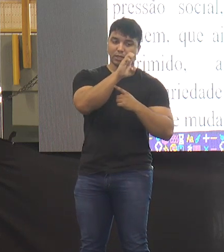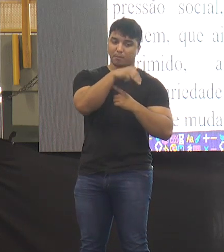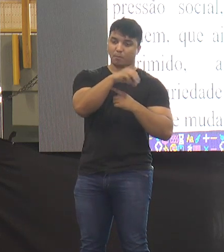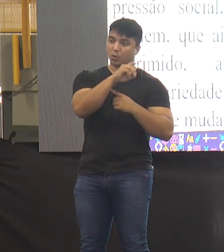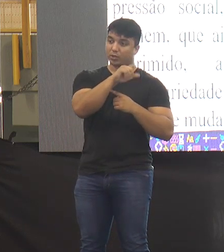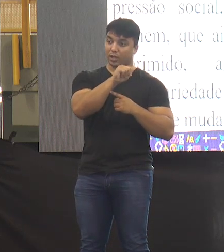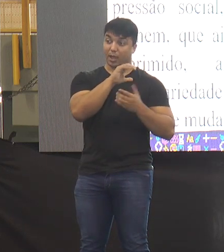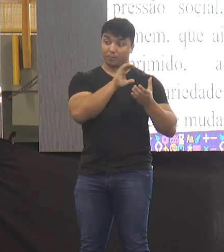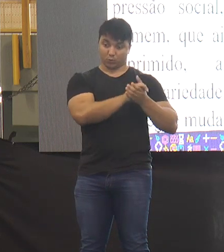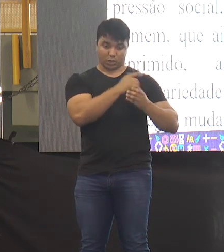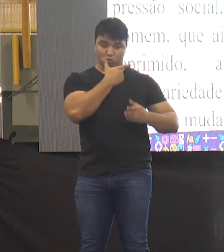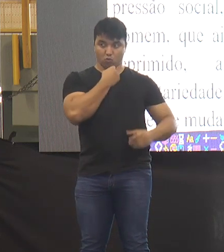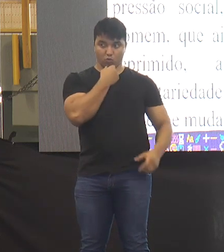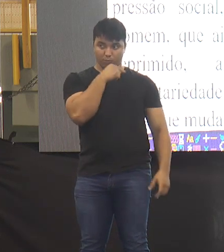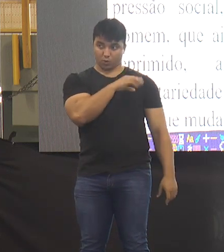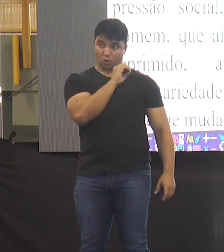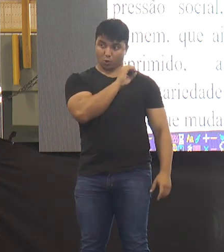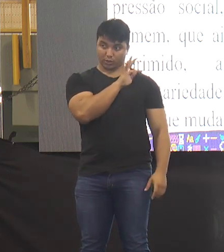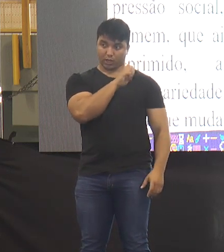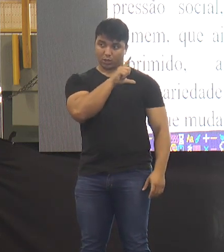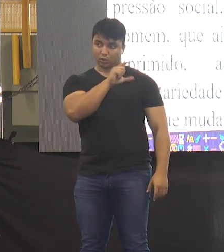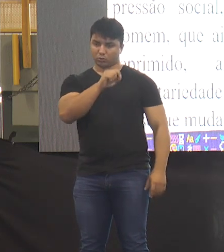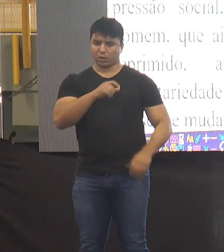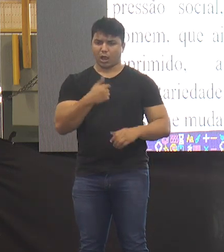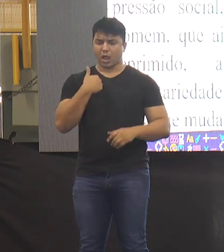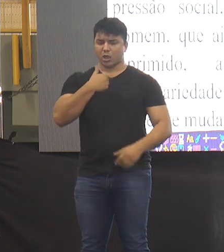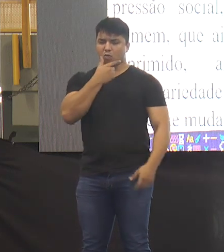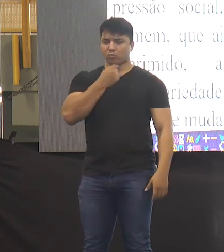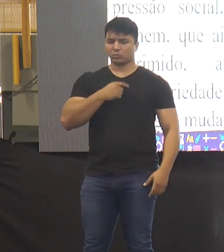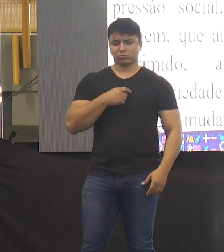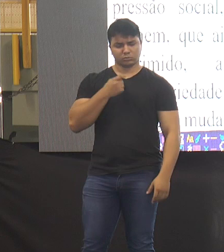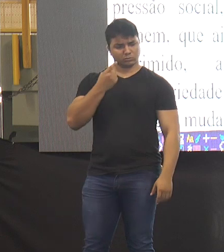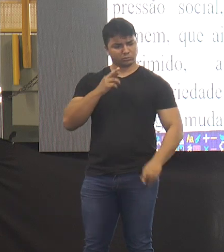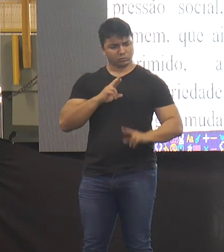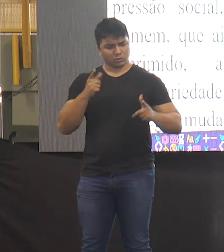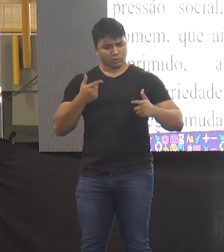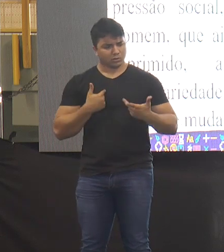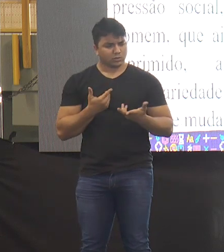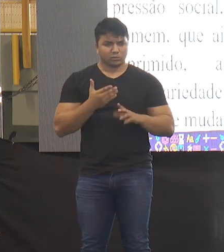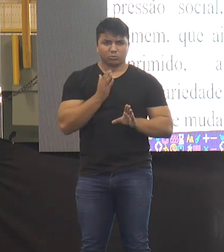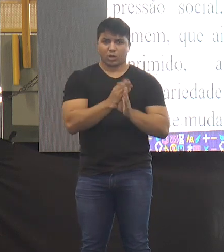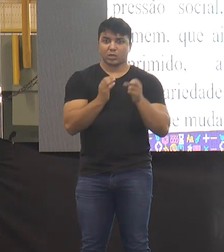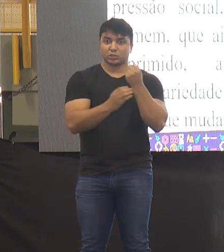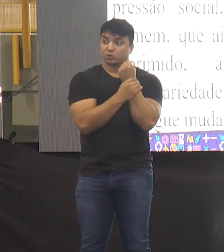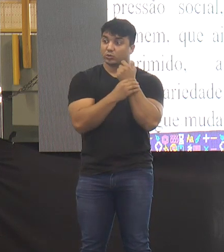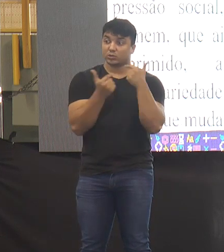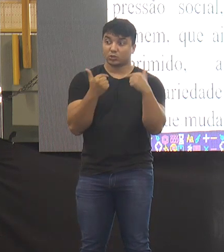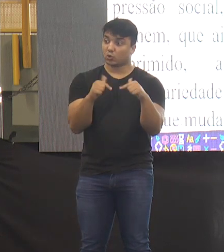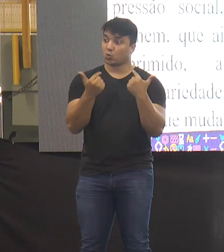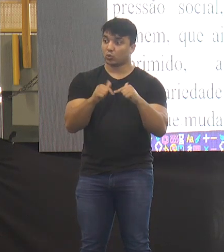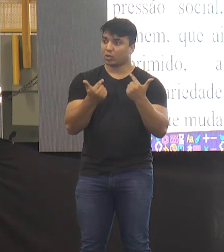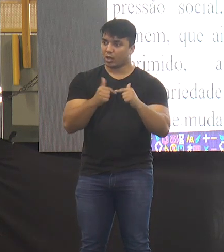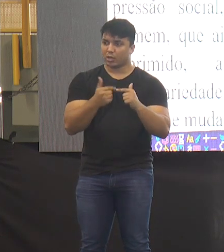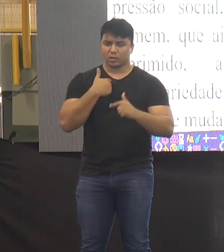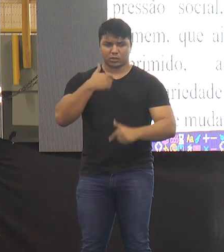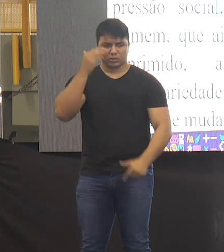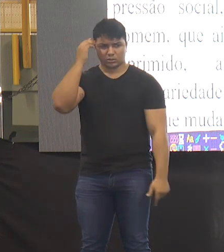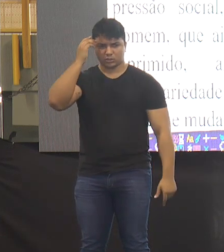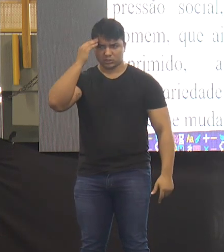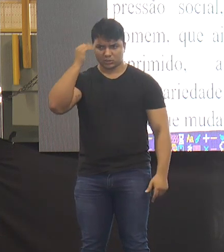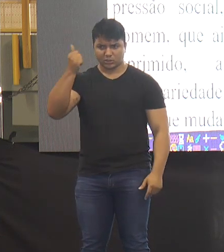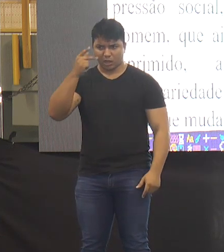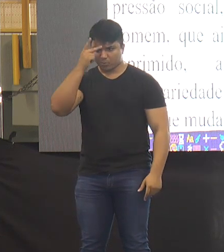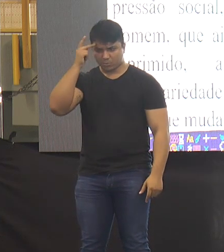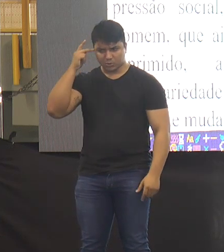infiel. E aí o Otelo começa a ver coisas onde não tem, porque o Otelo é inseguro. Ele sabe que as pessoas